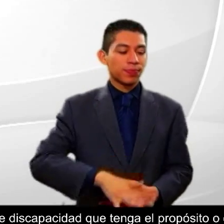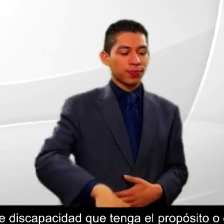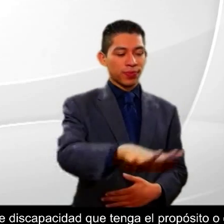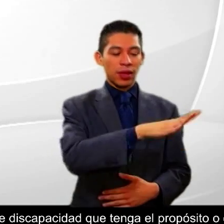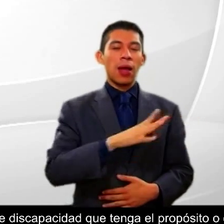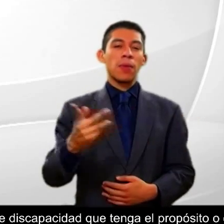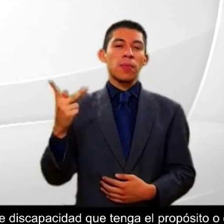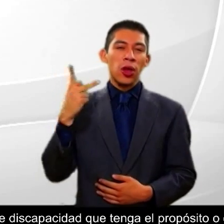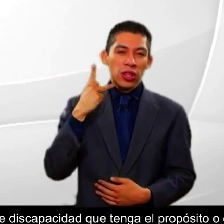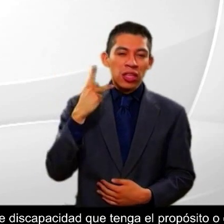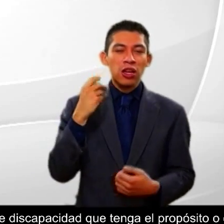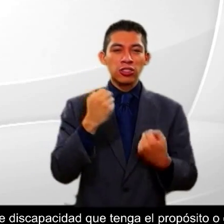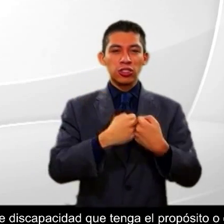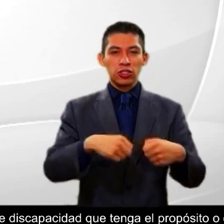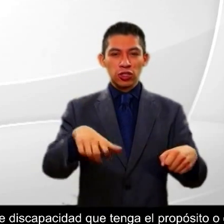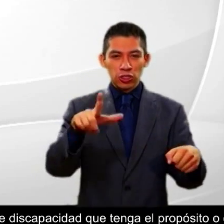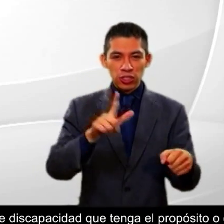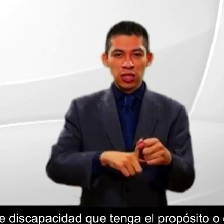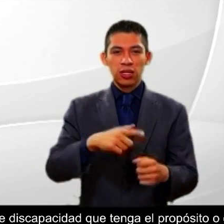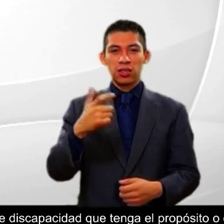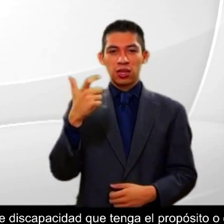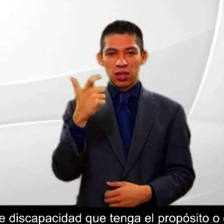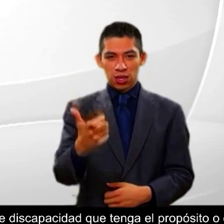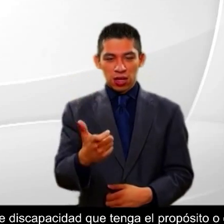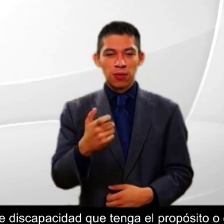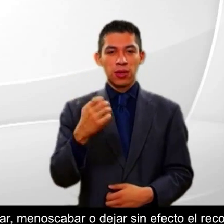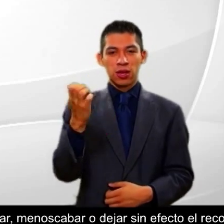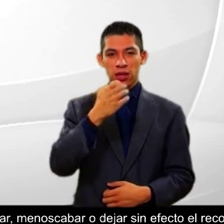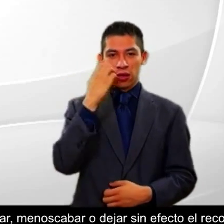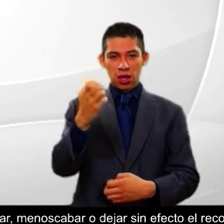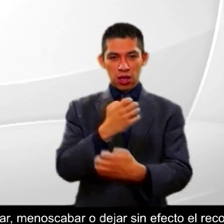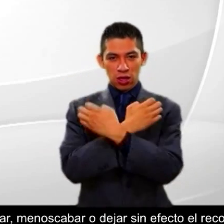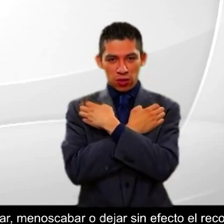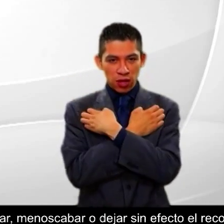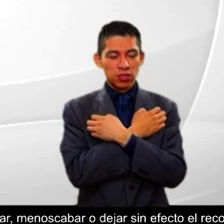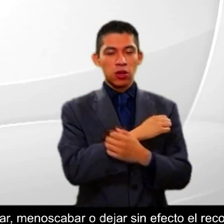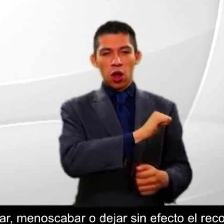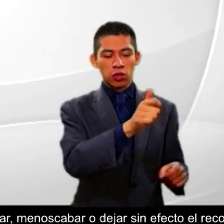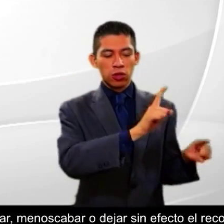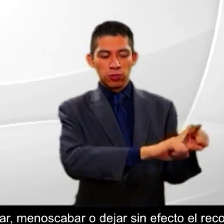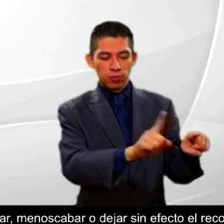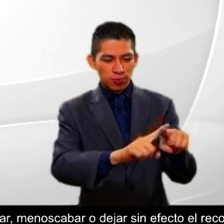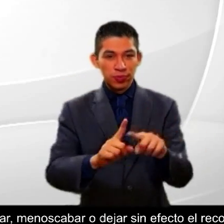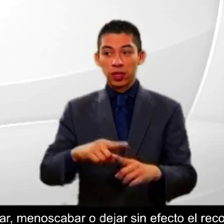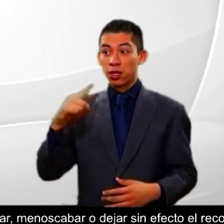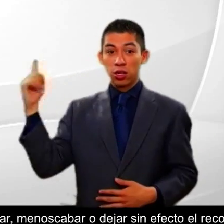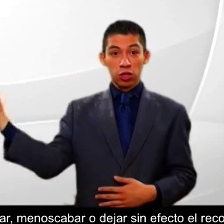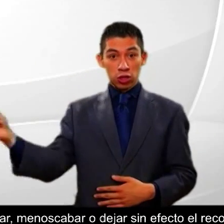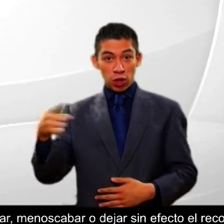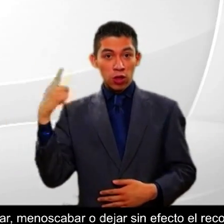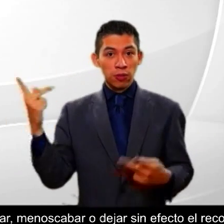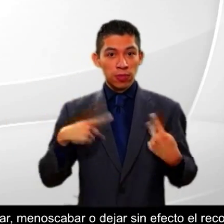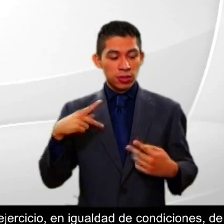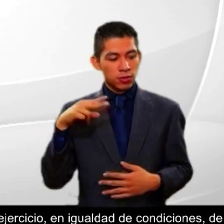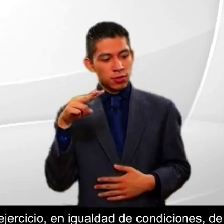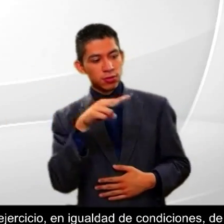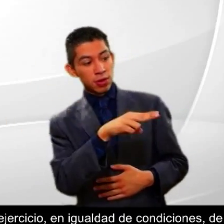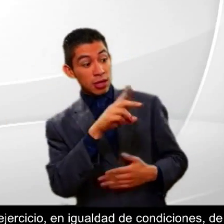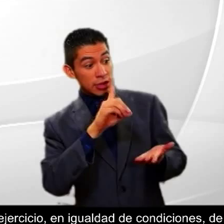discapacidad Que tenga el propósito o el efecto de obstaculizar, menoscabar o dejar sin efecto El reconocimiento, goce